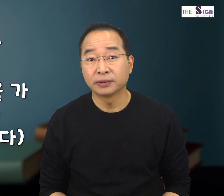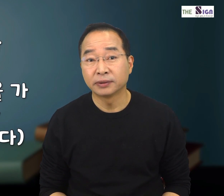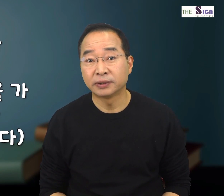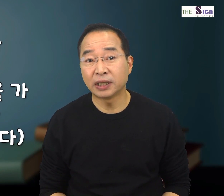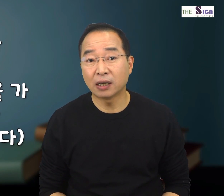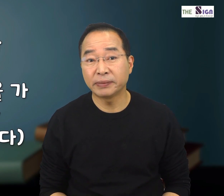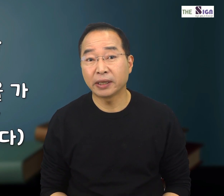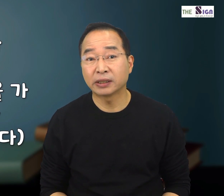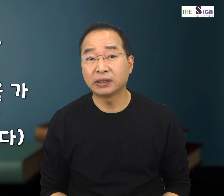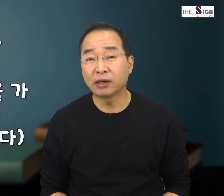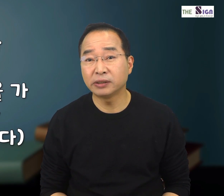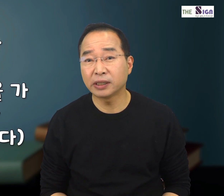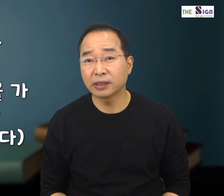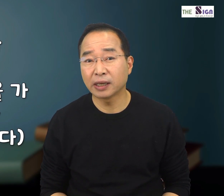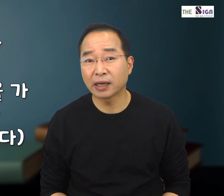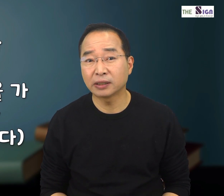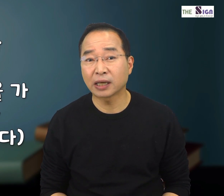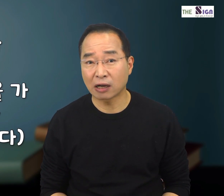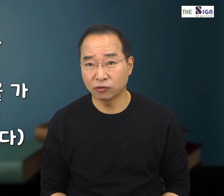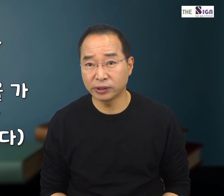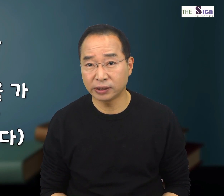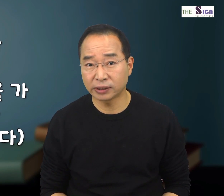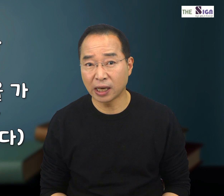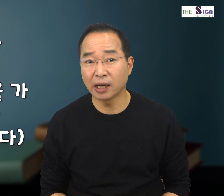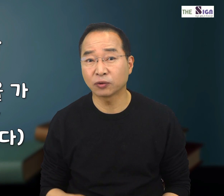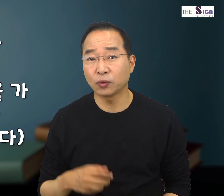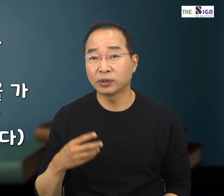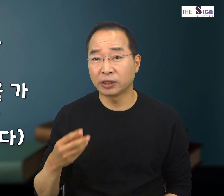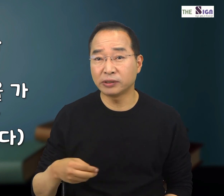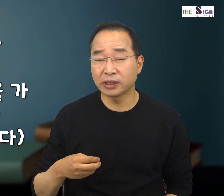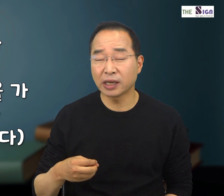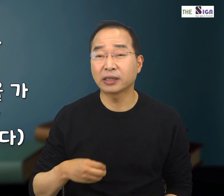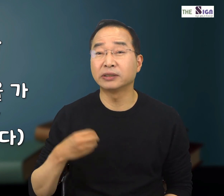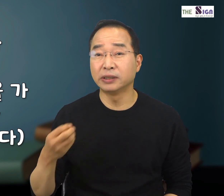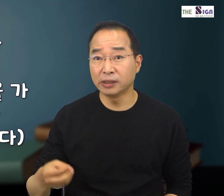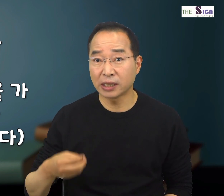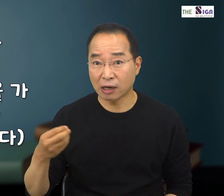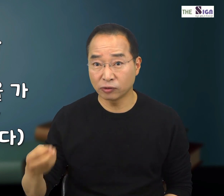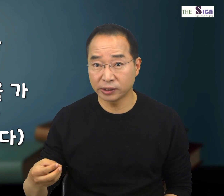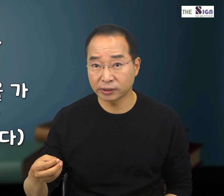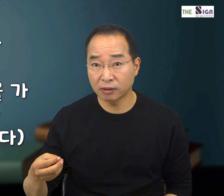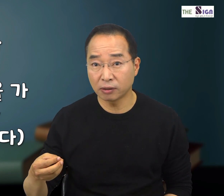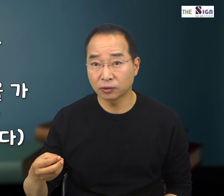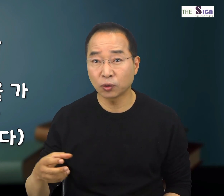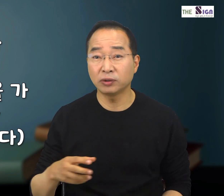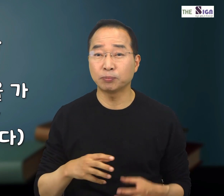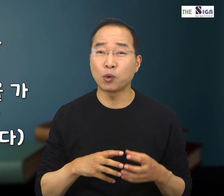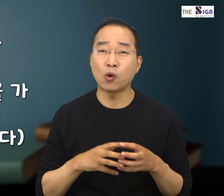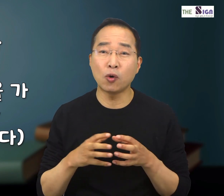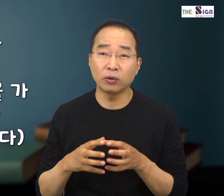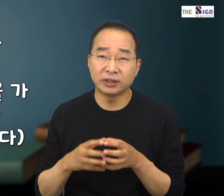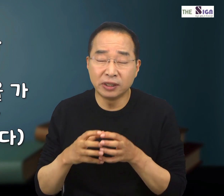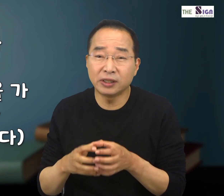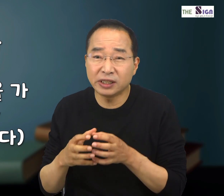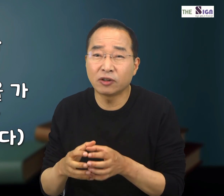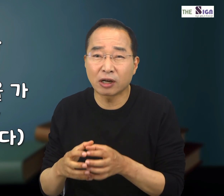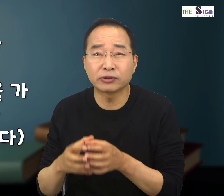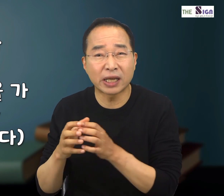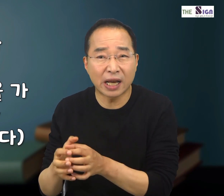그 다음에 그런 생각을 갖고 있다, 또는 그런 생각을 늘 갖고 있어, 또는 뭐 늘 이거라고